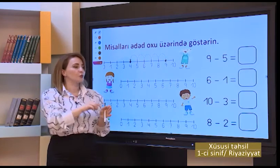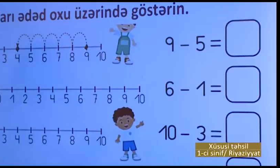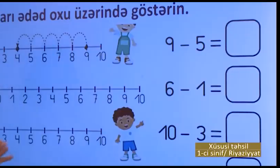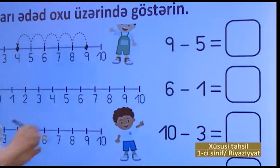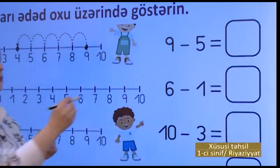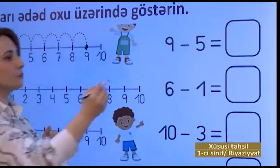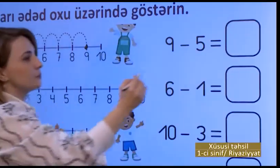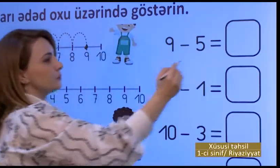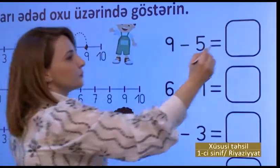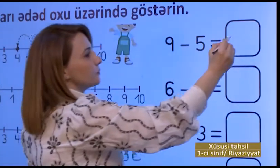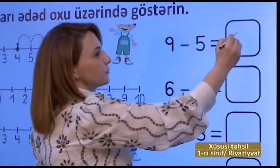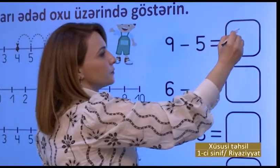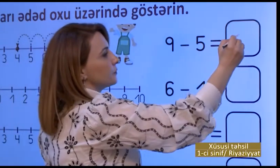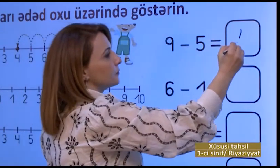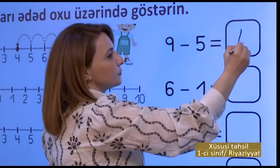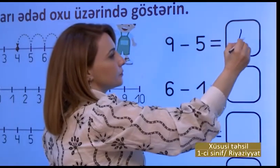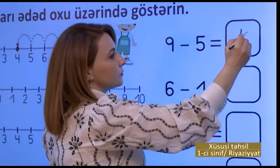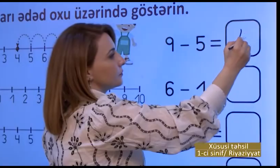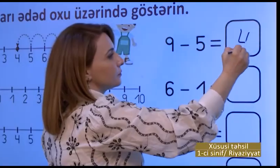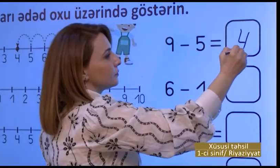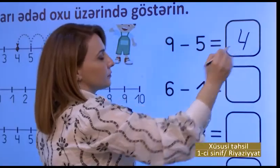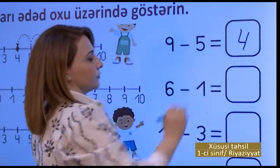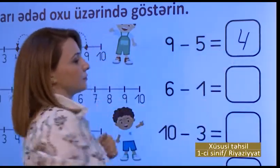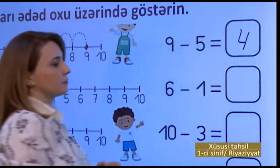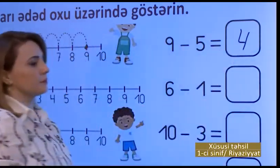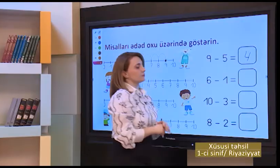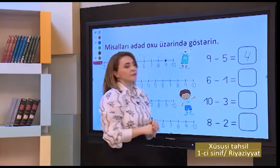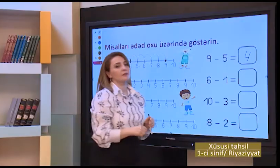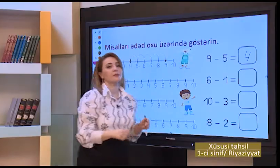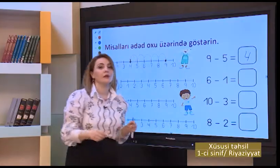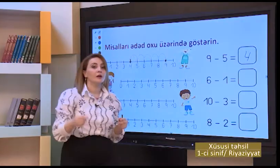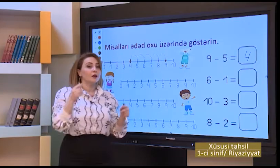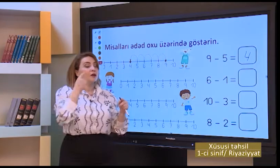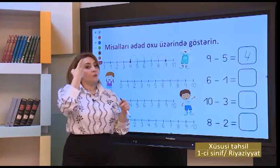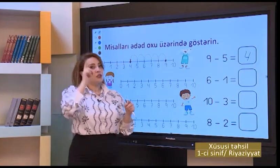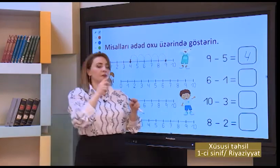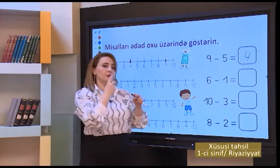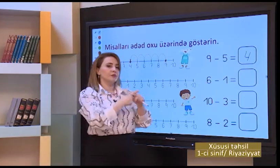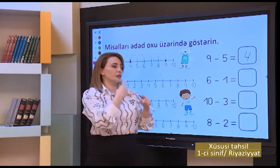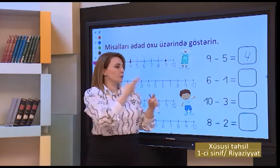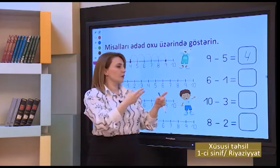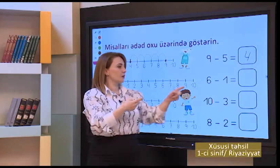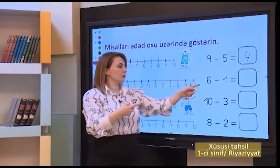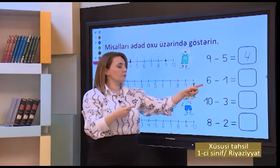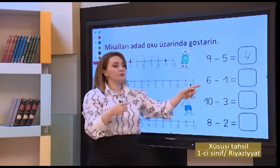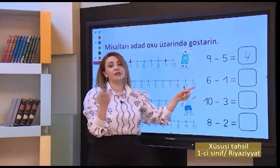Başqa Başqa bir misala baxaq.